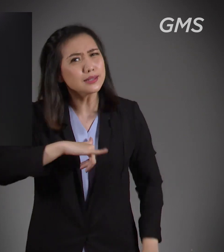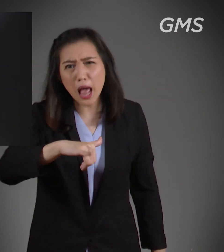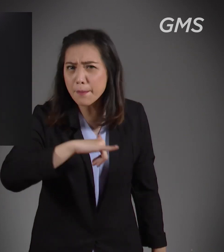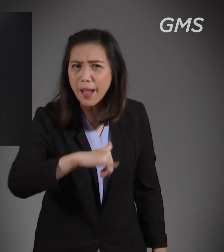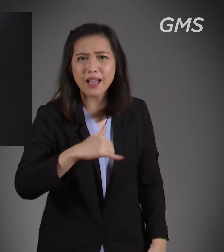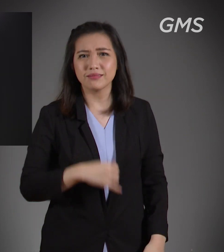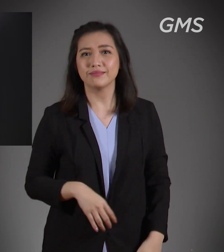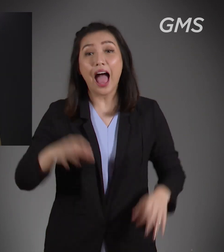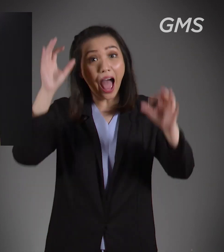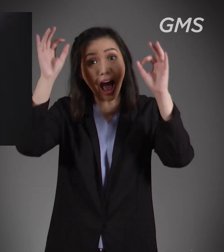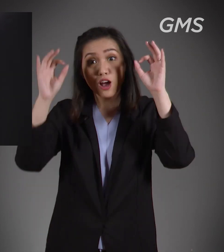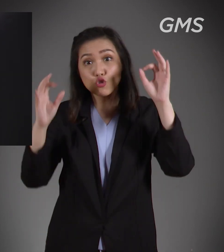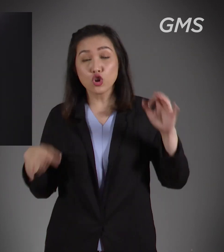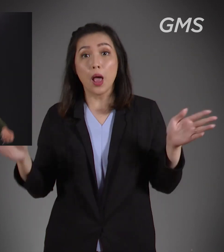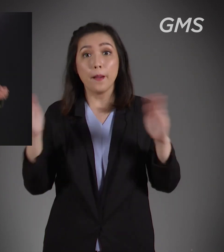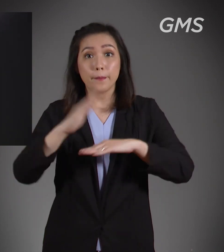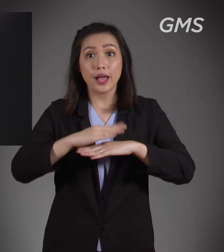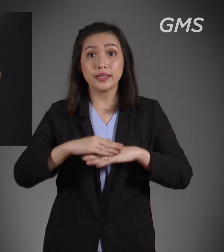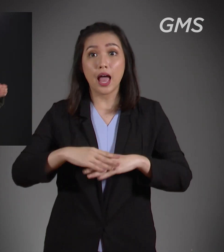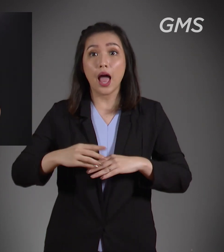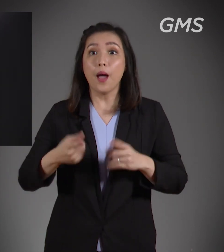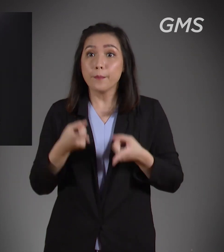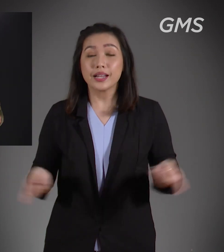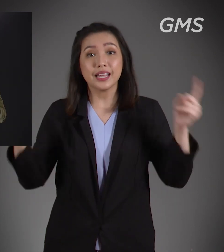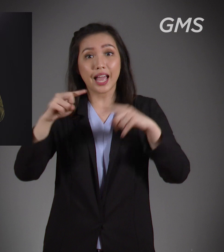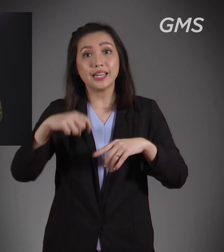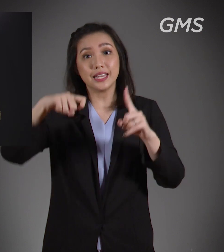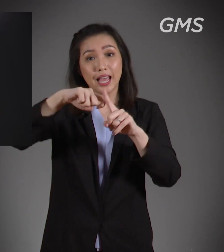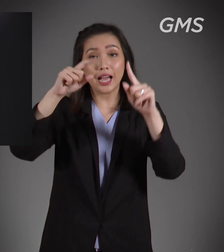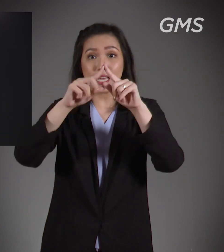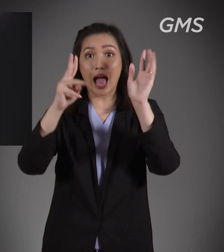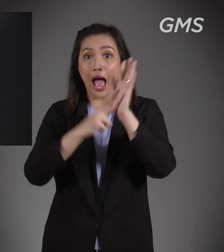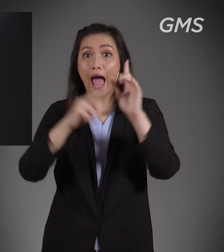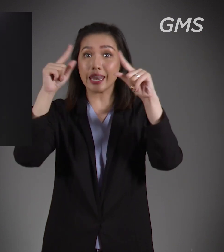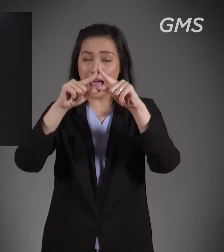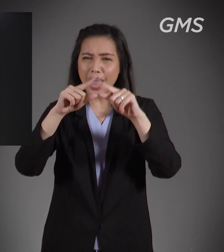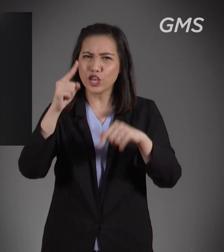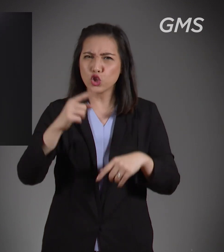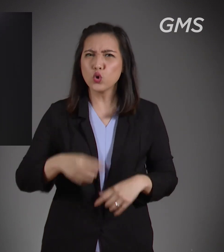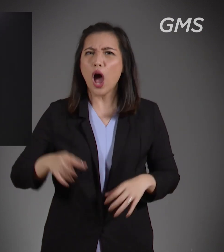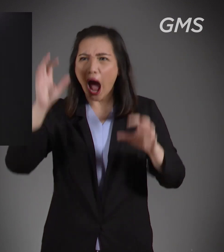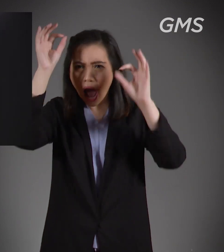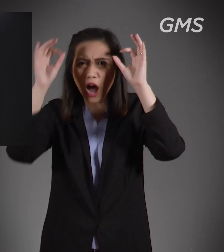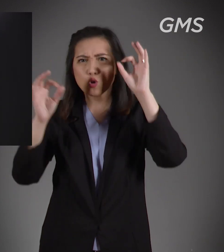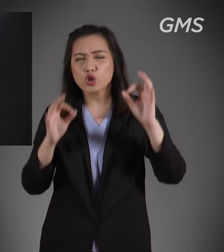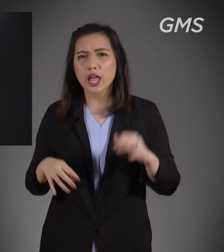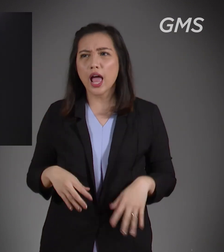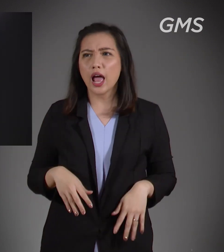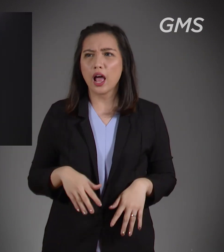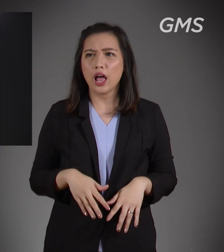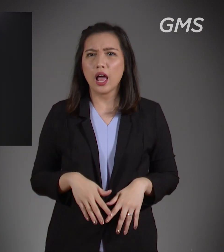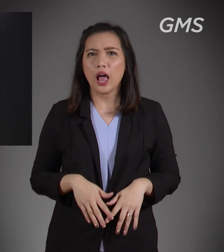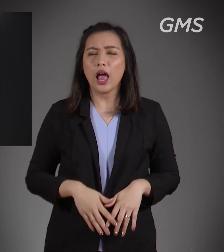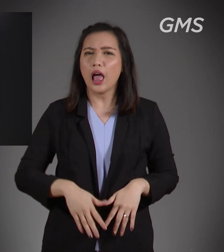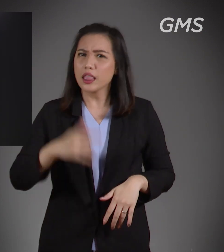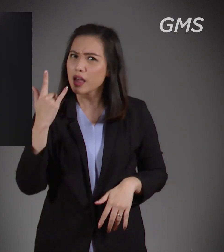semakin bagus. Gak seperti kalau kita minum soda itu udah dicampur dengan air. Awal-awal sih luar biasa, tapi